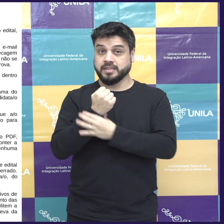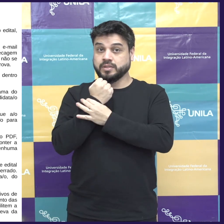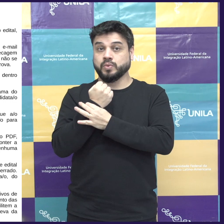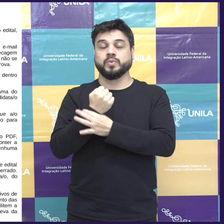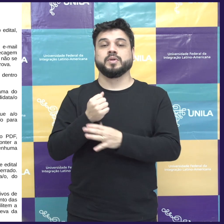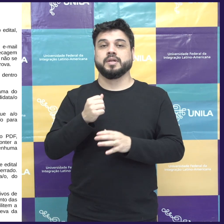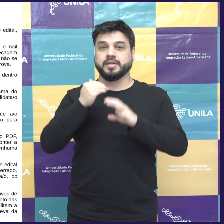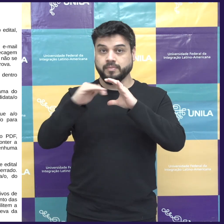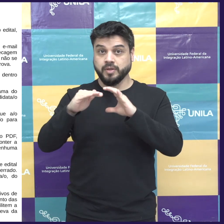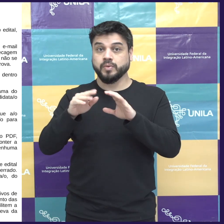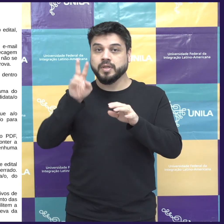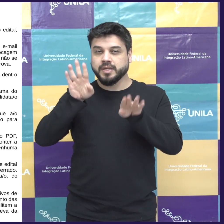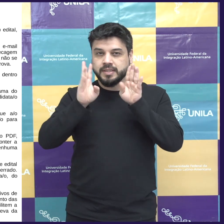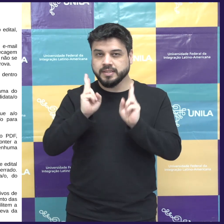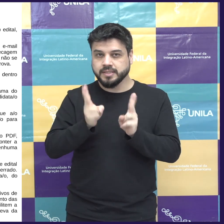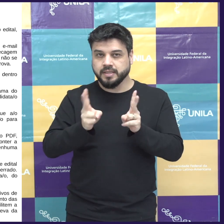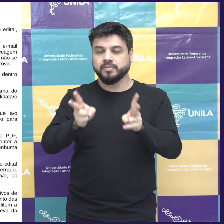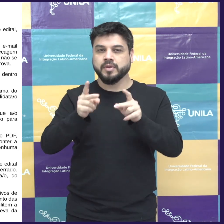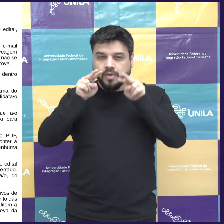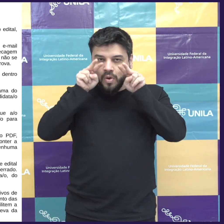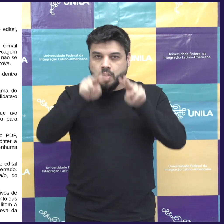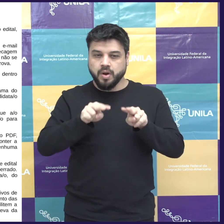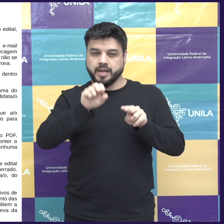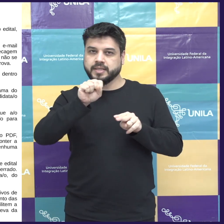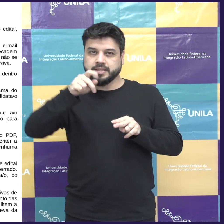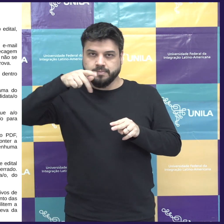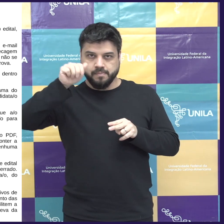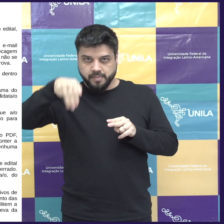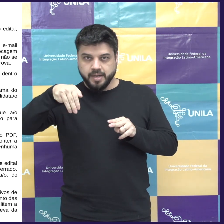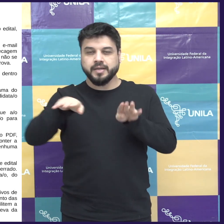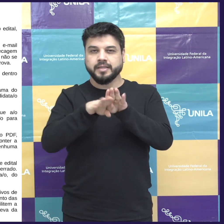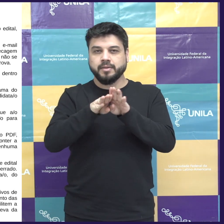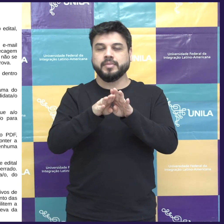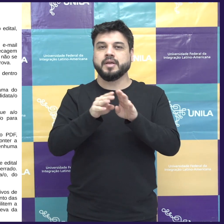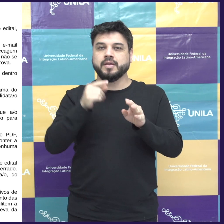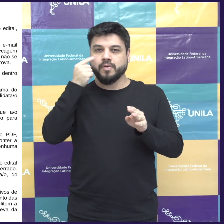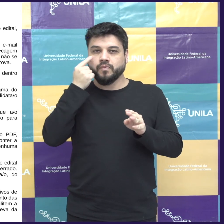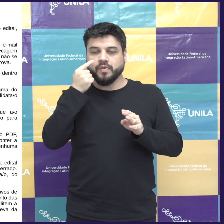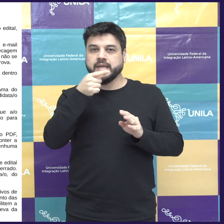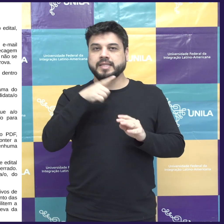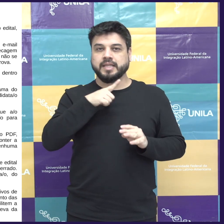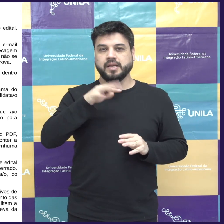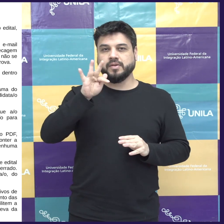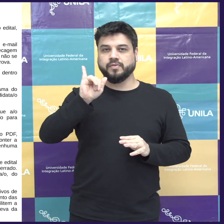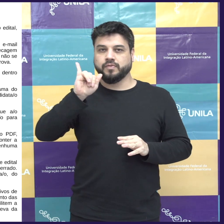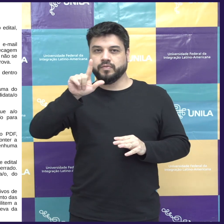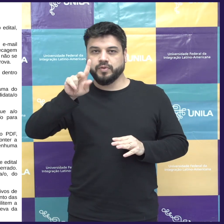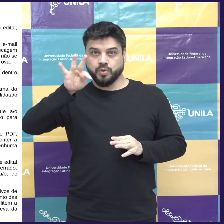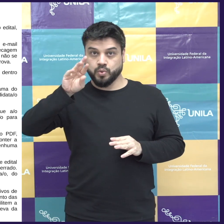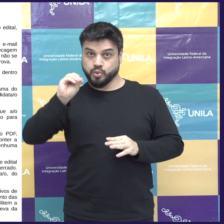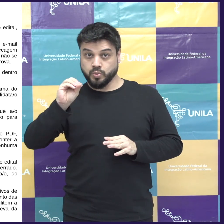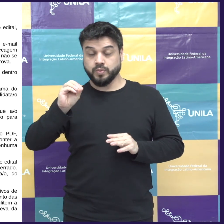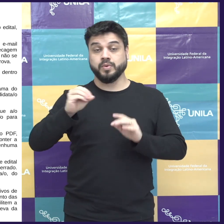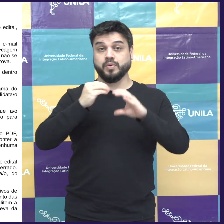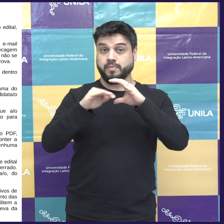caixa de spam e filtros de e-mails. Além disso, o PPGRI não se